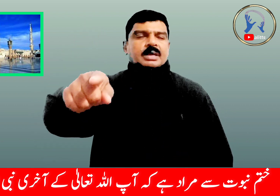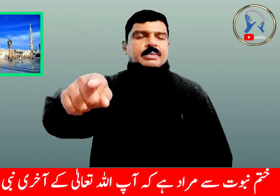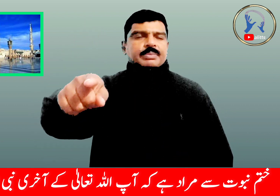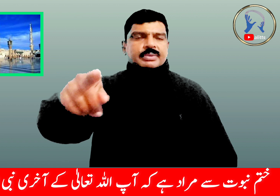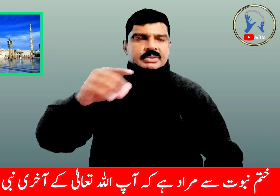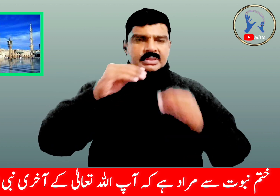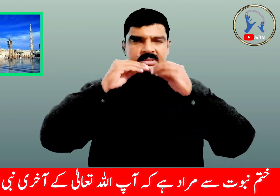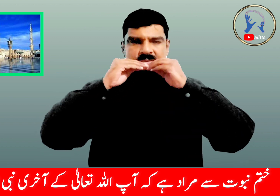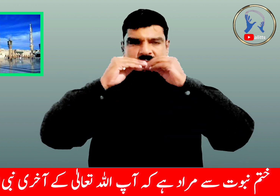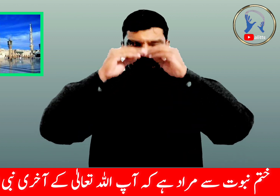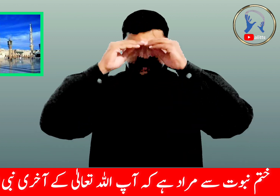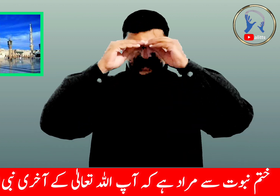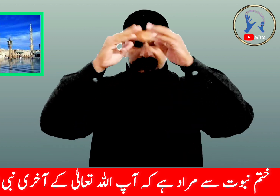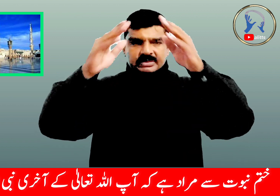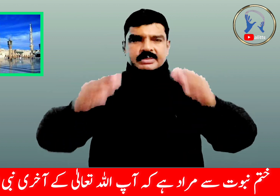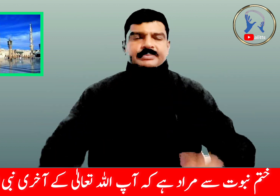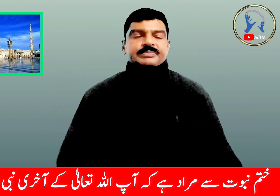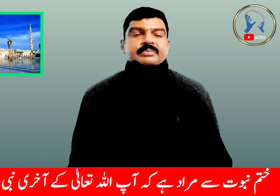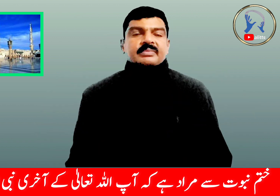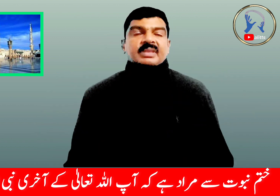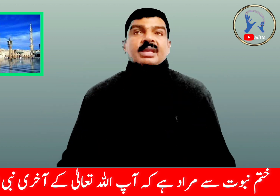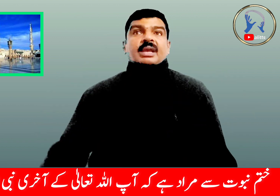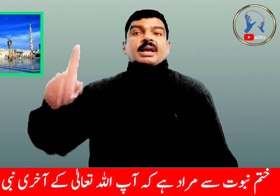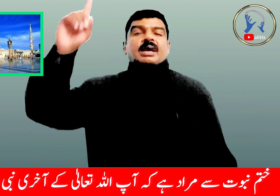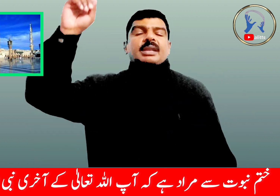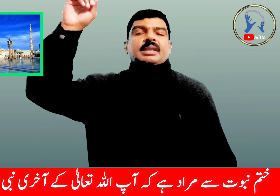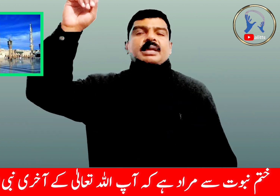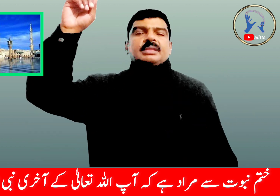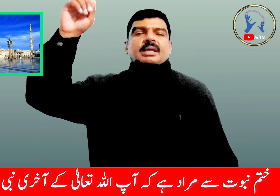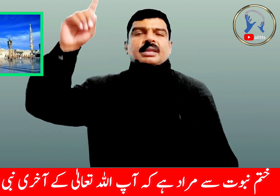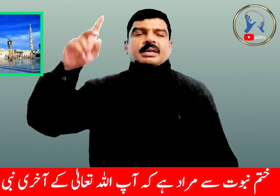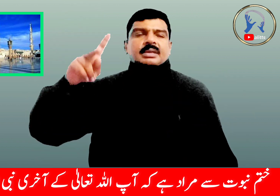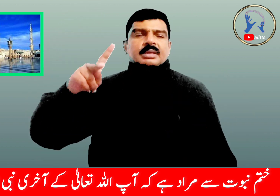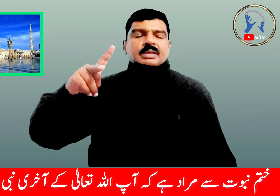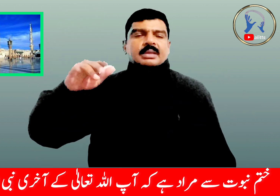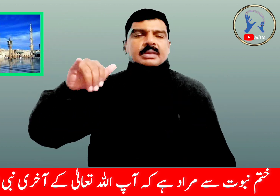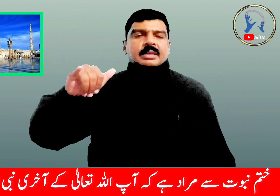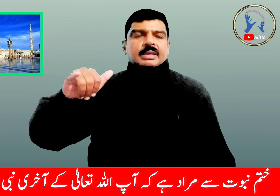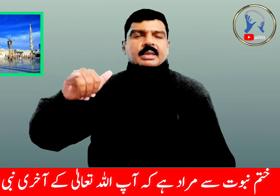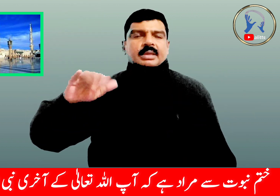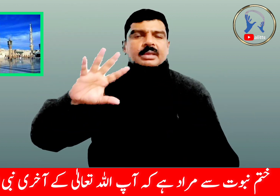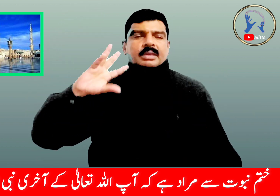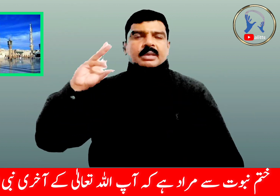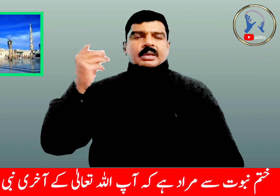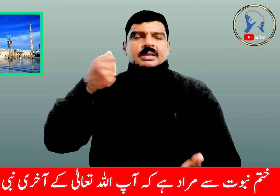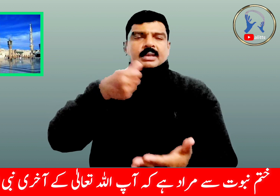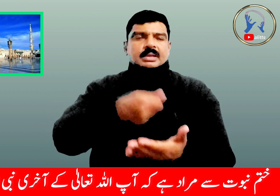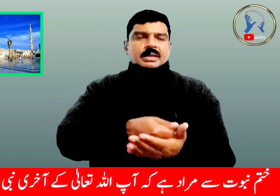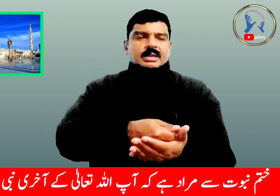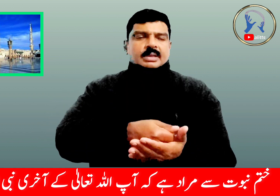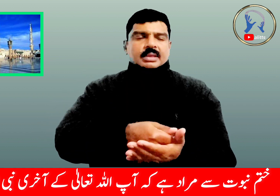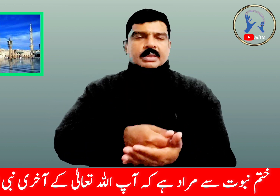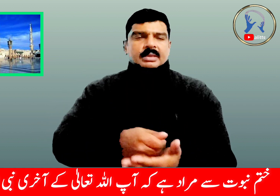آپ حضرت محمد صلی اللہ علیہ وسلم اللہ تعالیٰ کے آخری